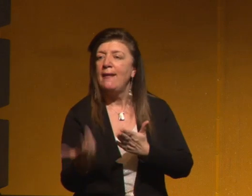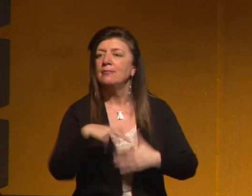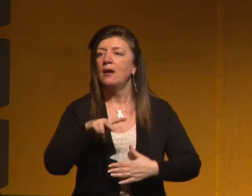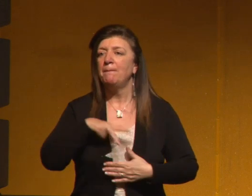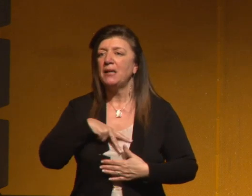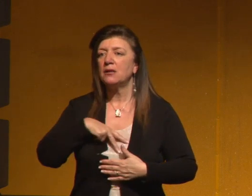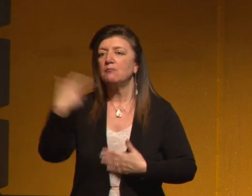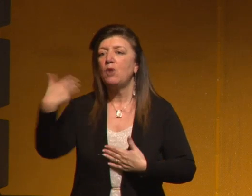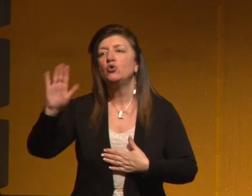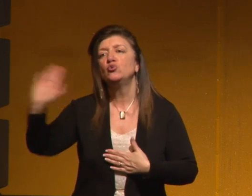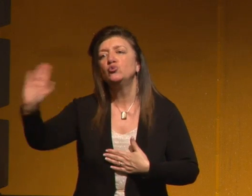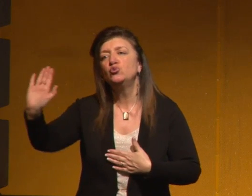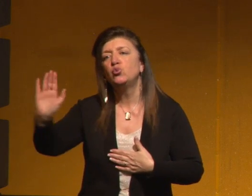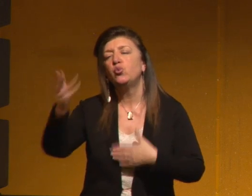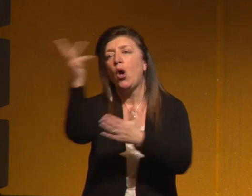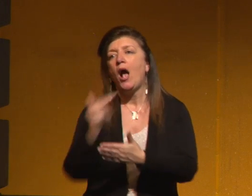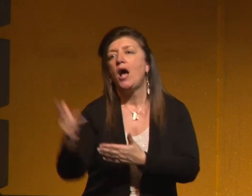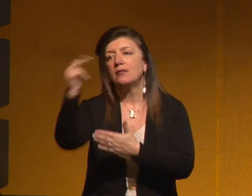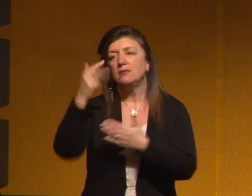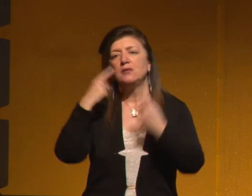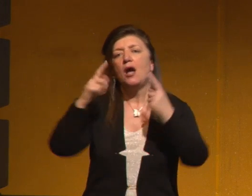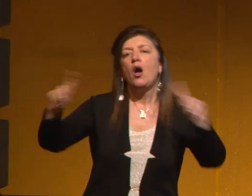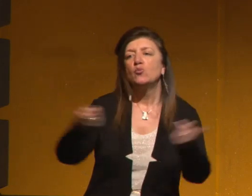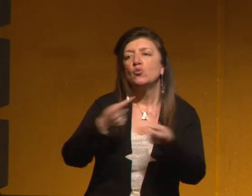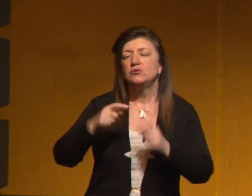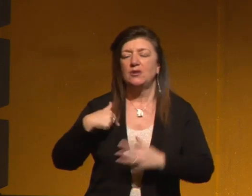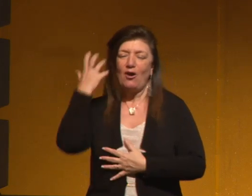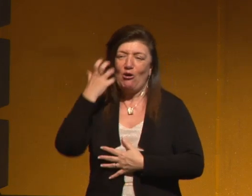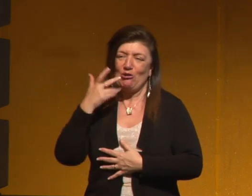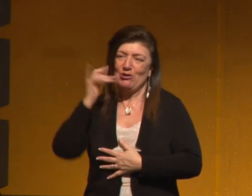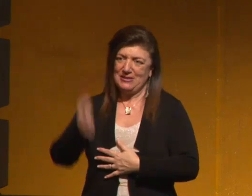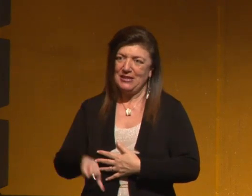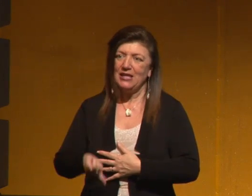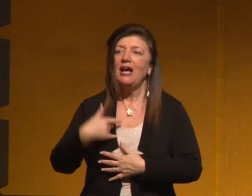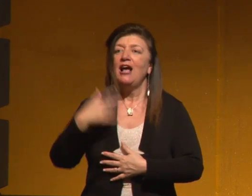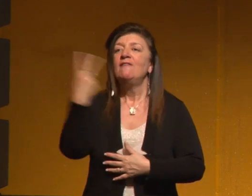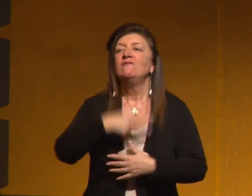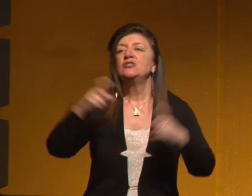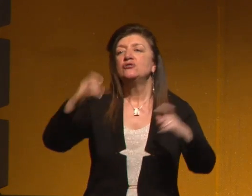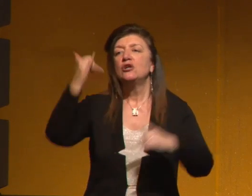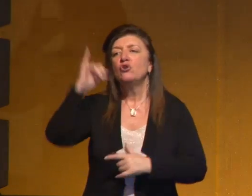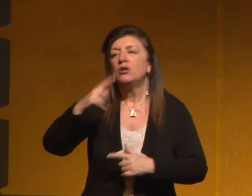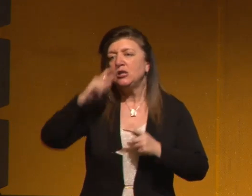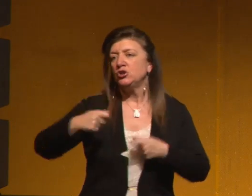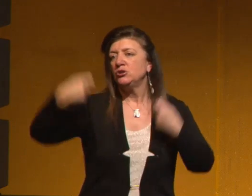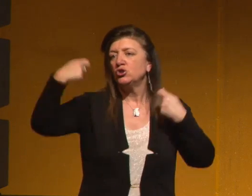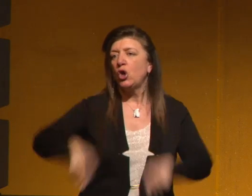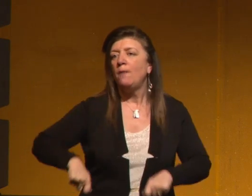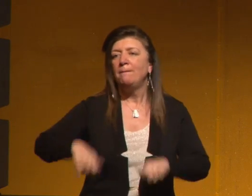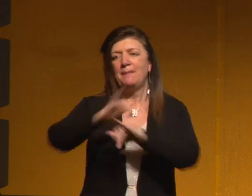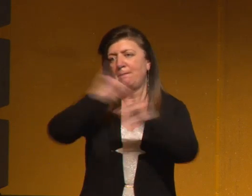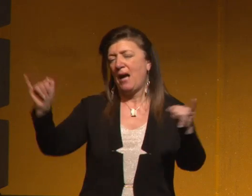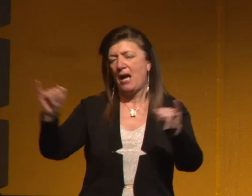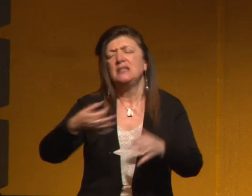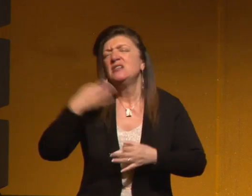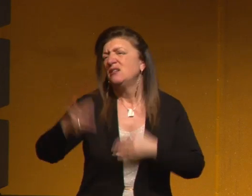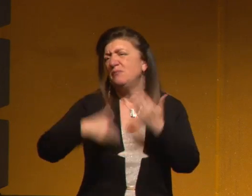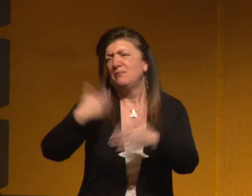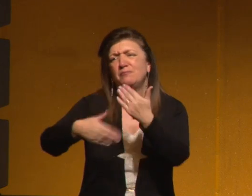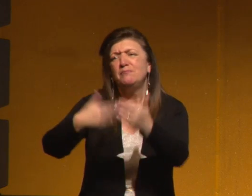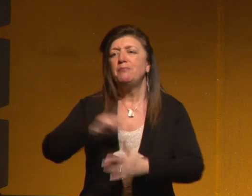museale più unico che raro di cui siamo ovviamente orgogliosi torino non smetterà mai di scommettere sulla propria crescita culturale